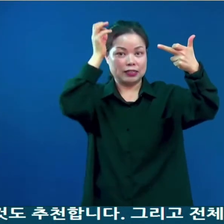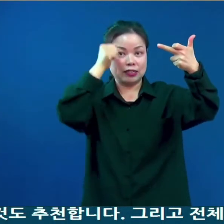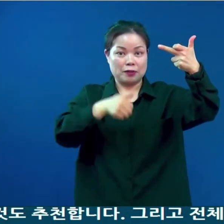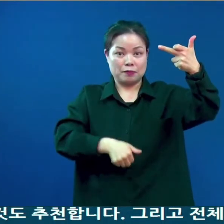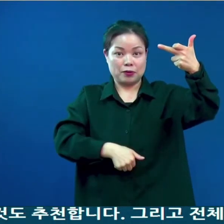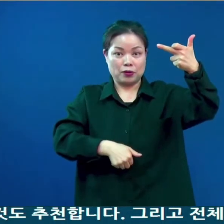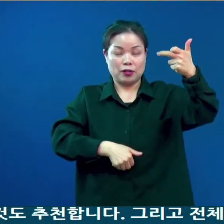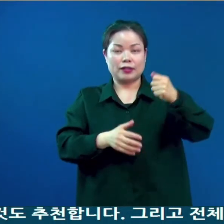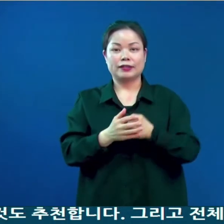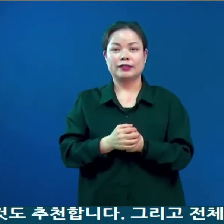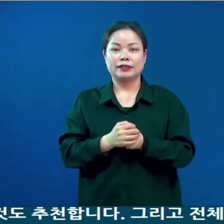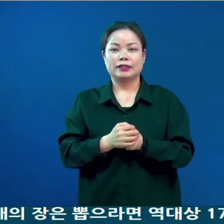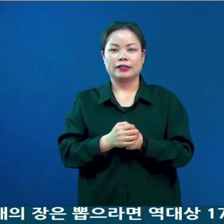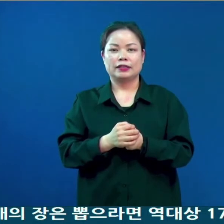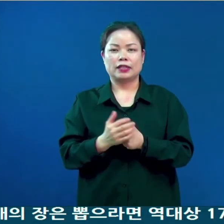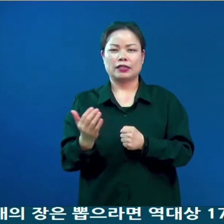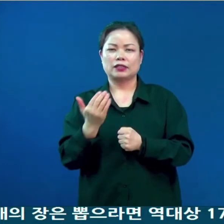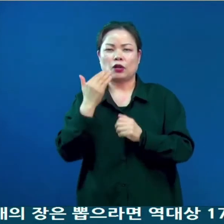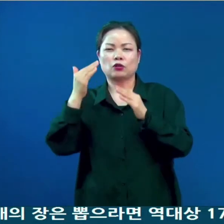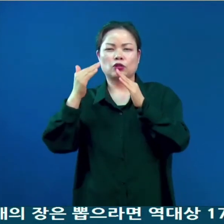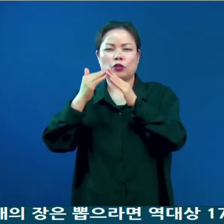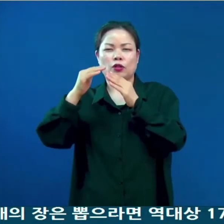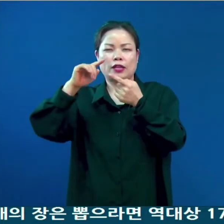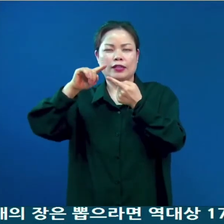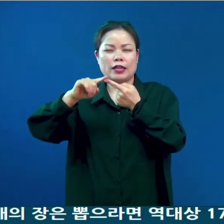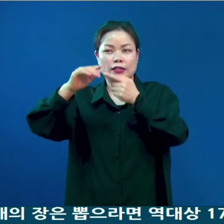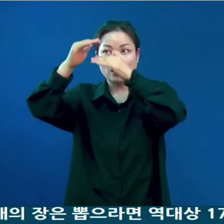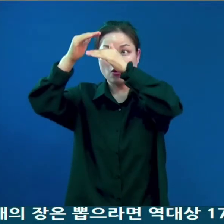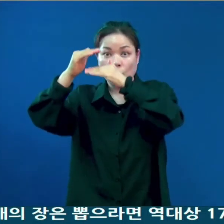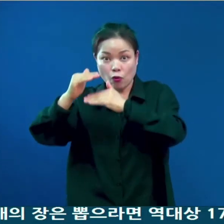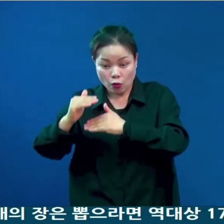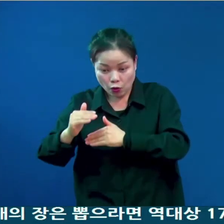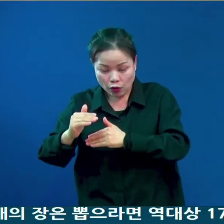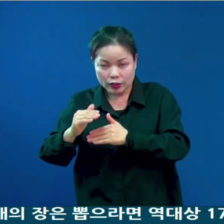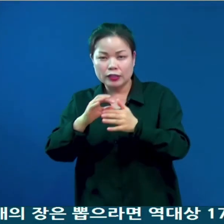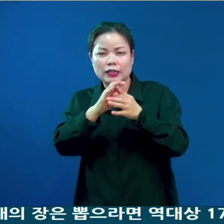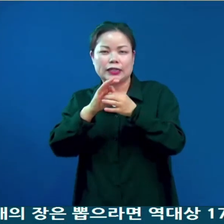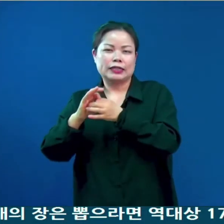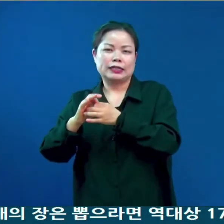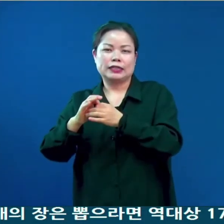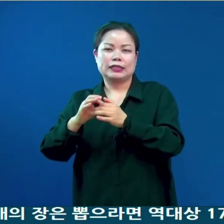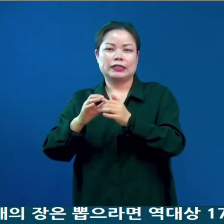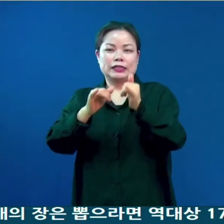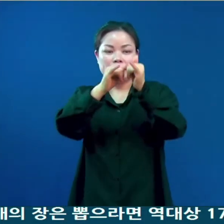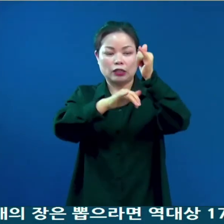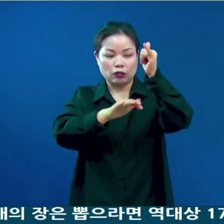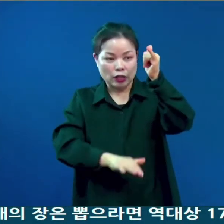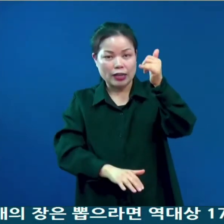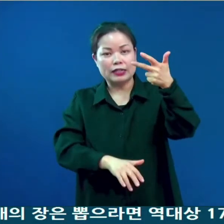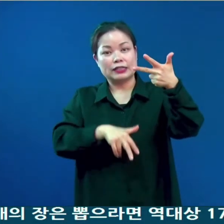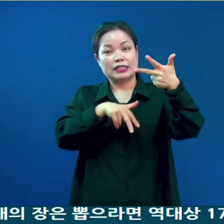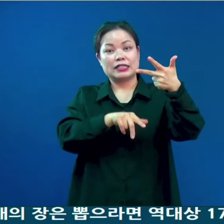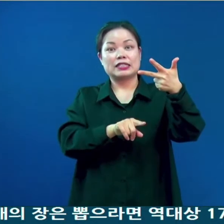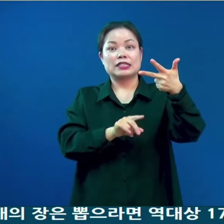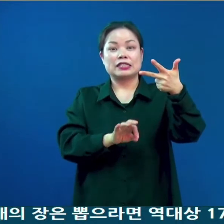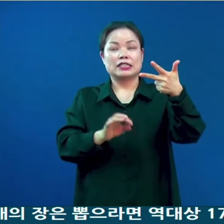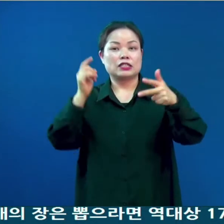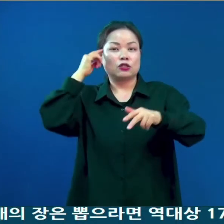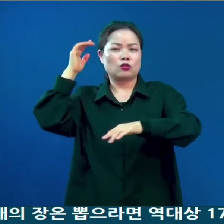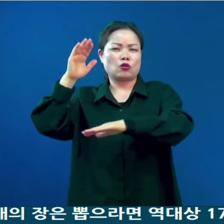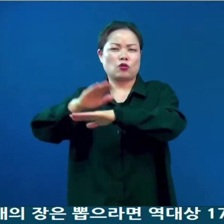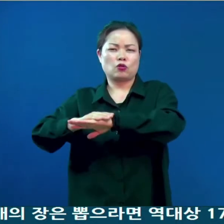필요가 있고요. 또한 그렇게 성전에 대한 내용이 쭉 이어지다가 역대하 7장으로 가면